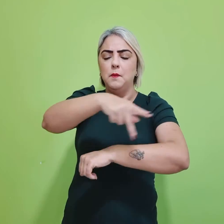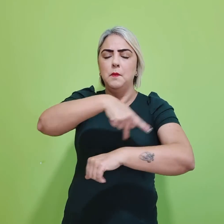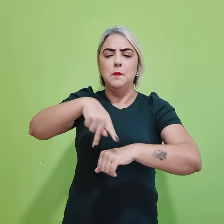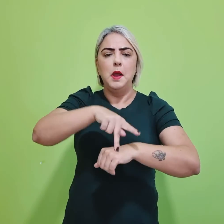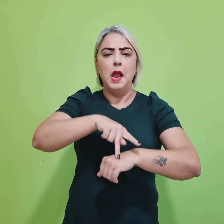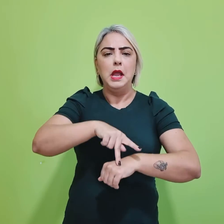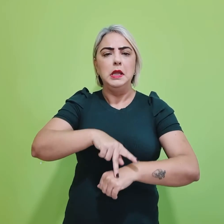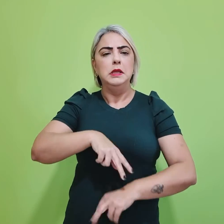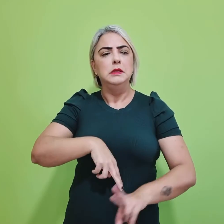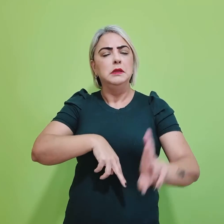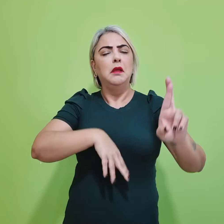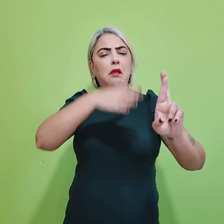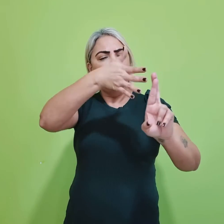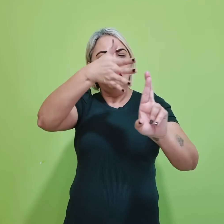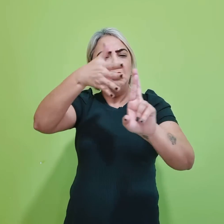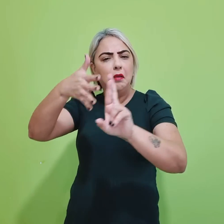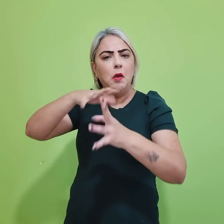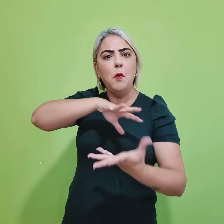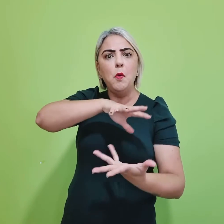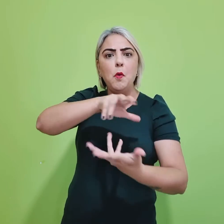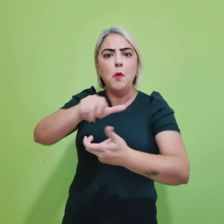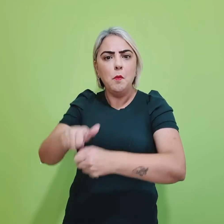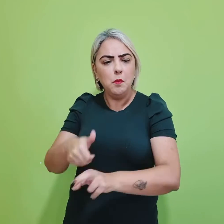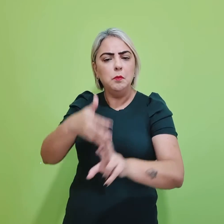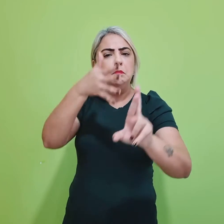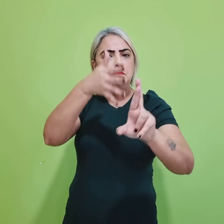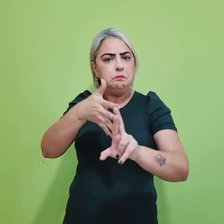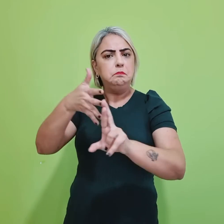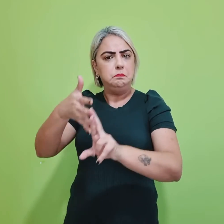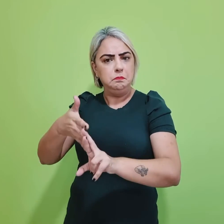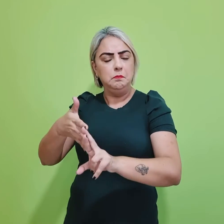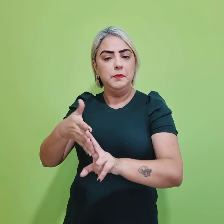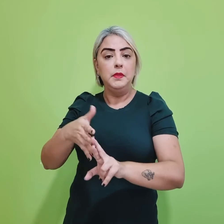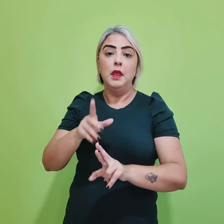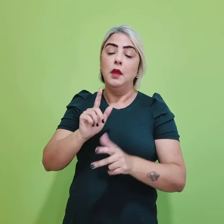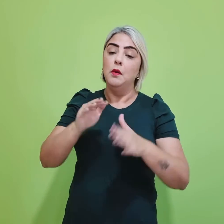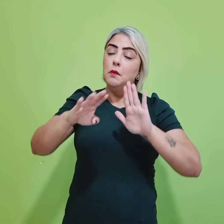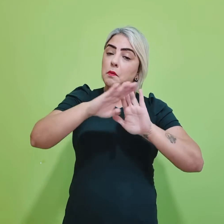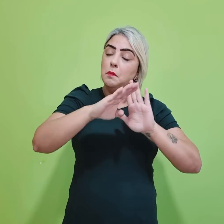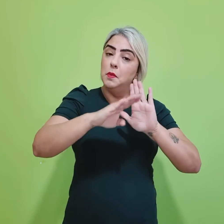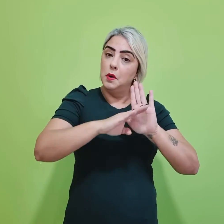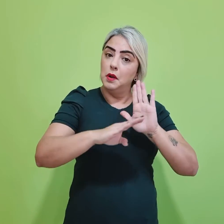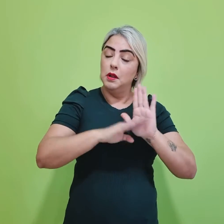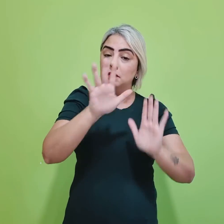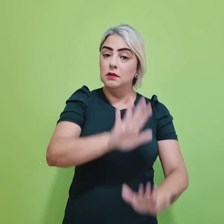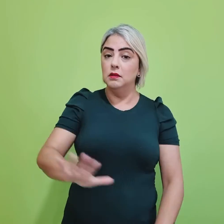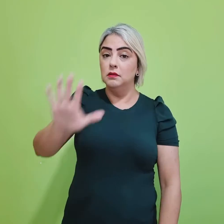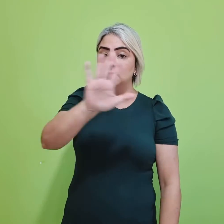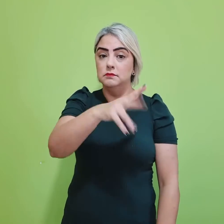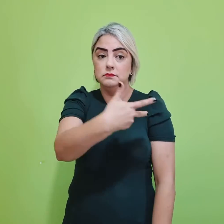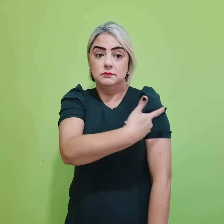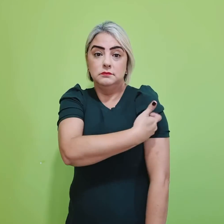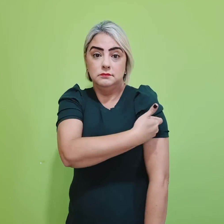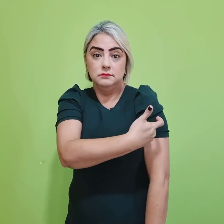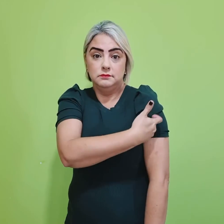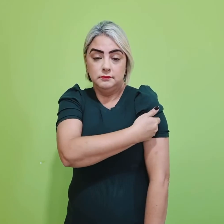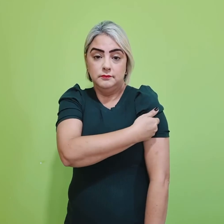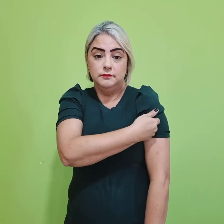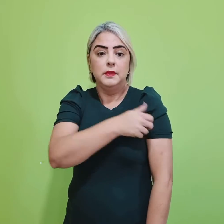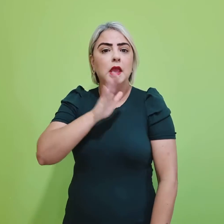país reconhecido mundialmente por isso. O Programa Nacional de Imunização